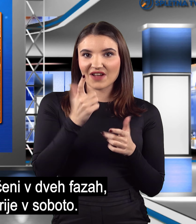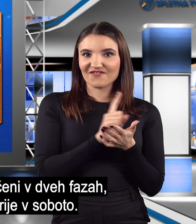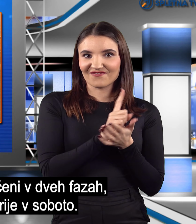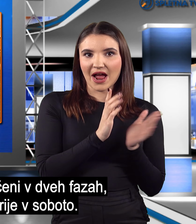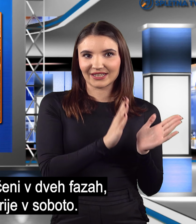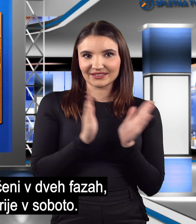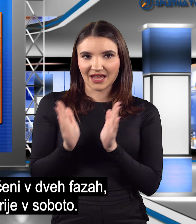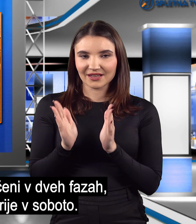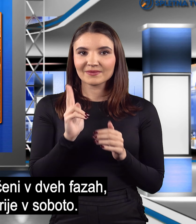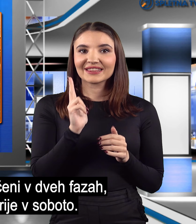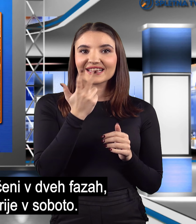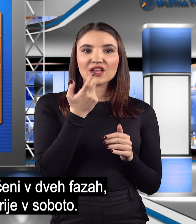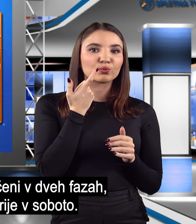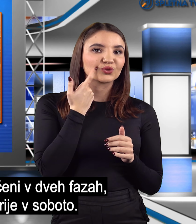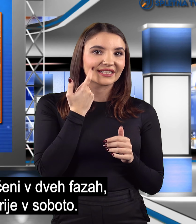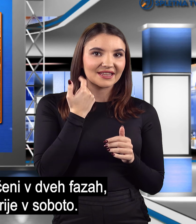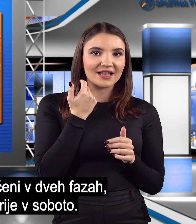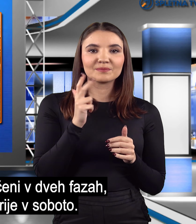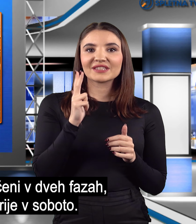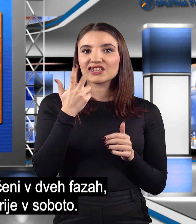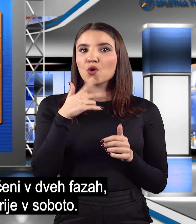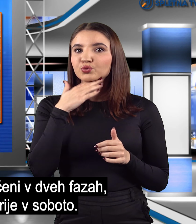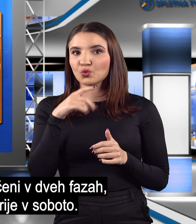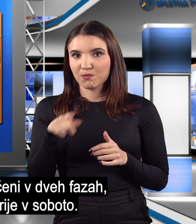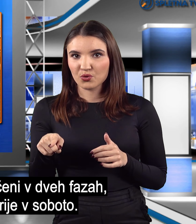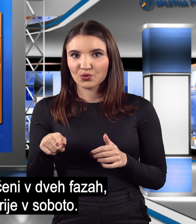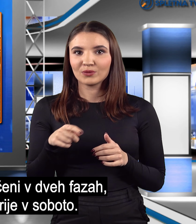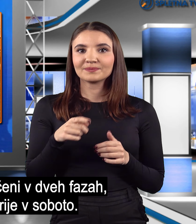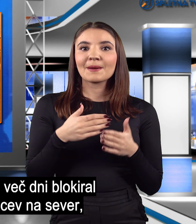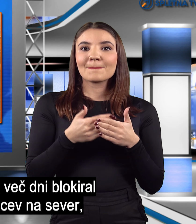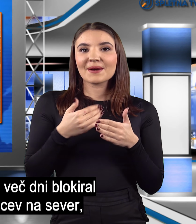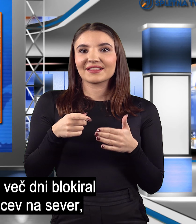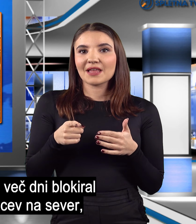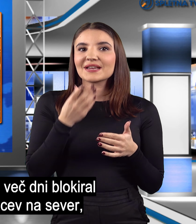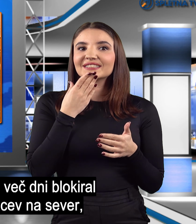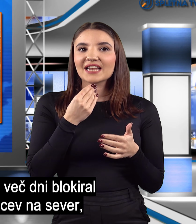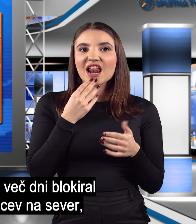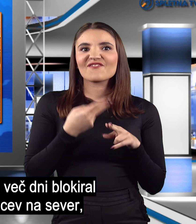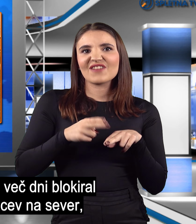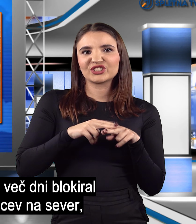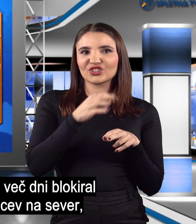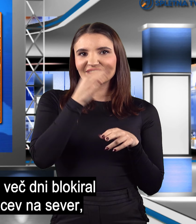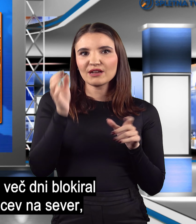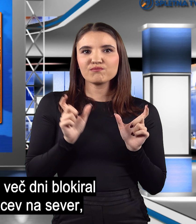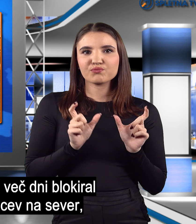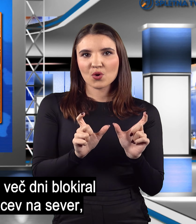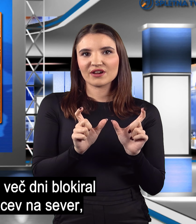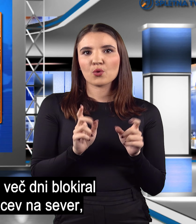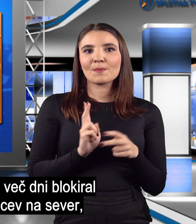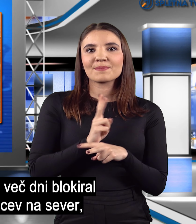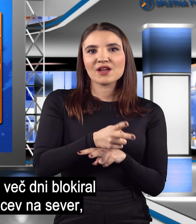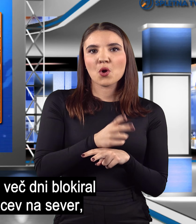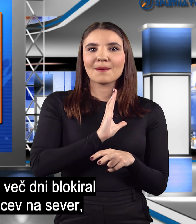fazah. 3 v četrtek, 3 v soboto. Predtem je Izrael več dni blokiral prehod Palestincev na